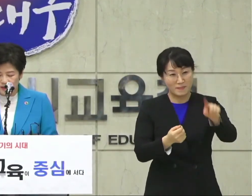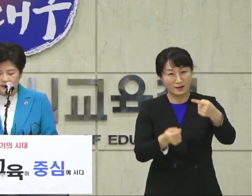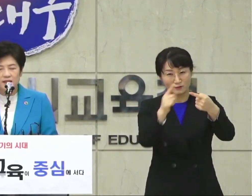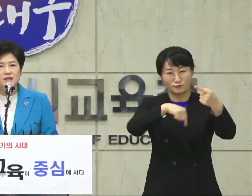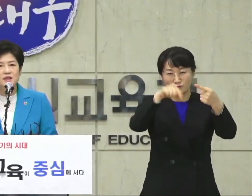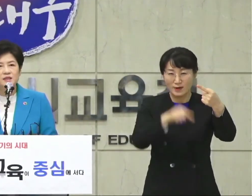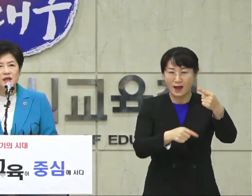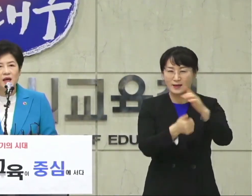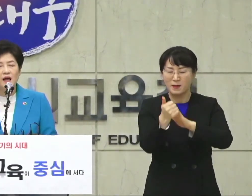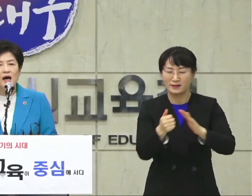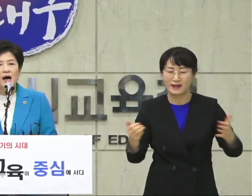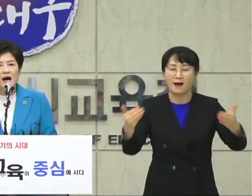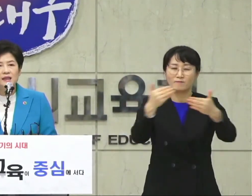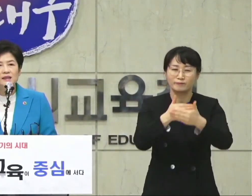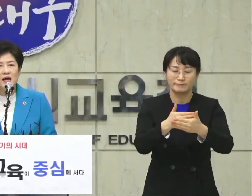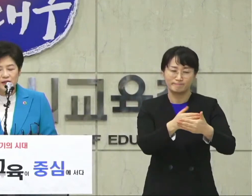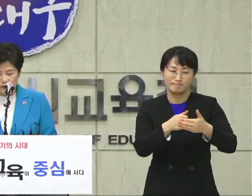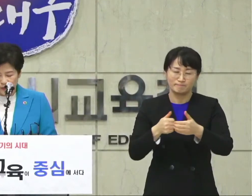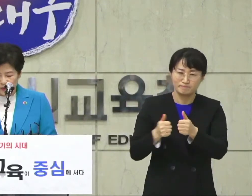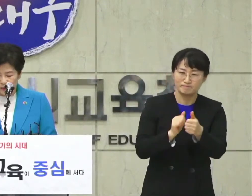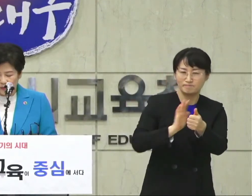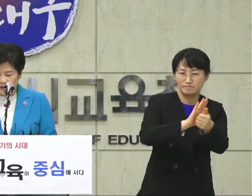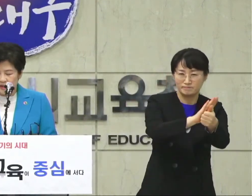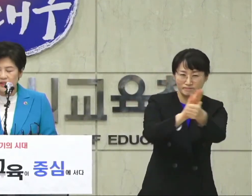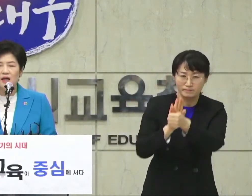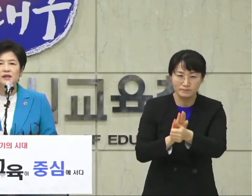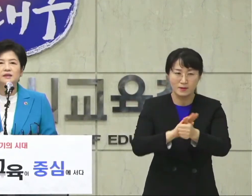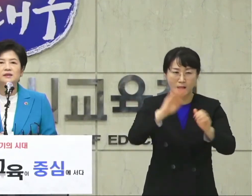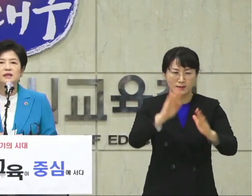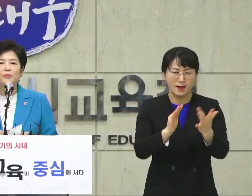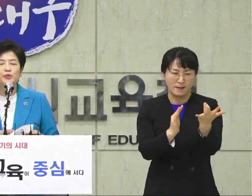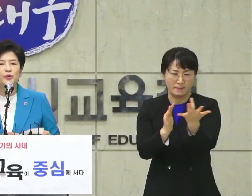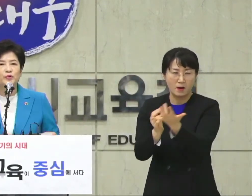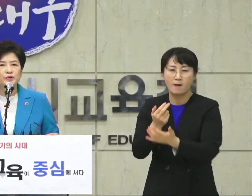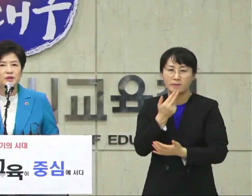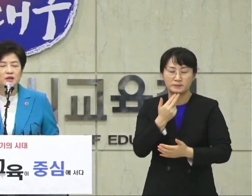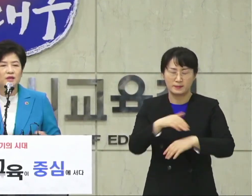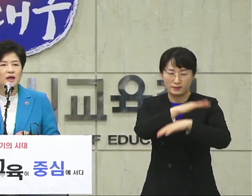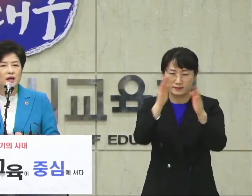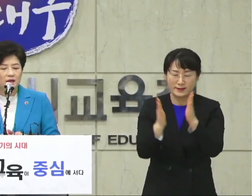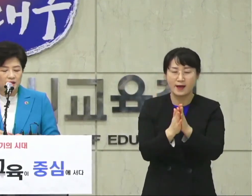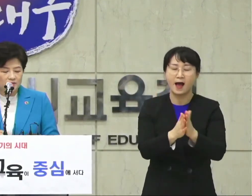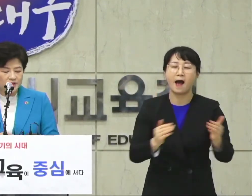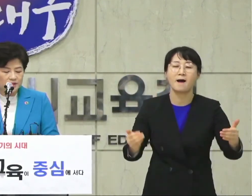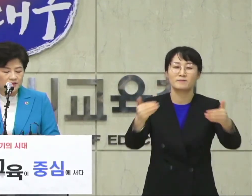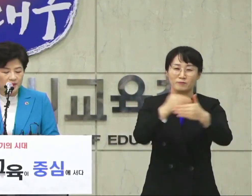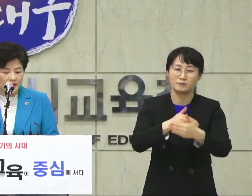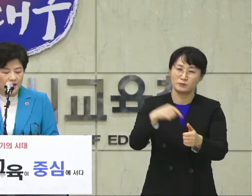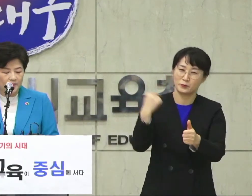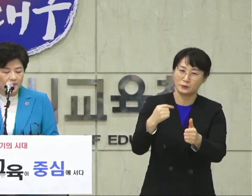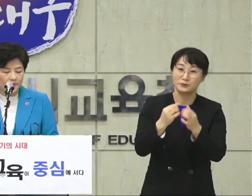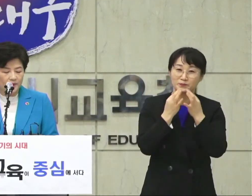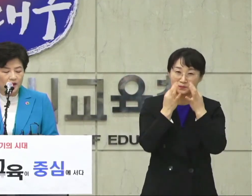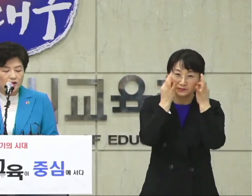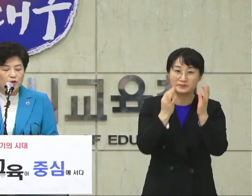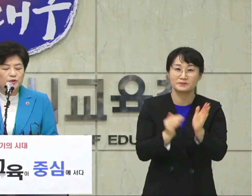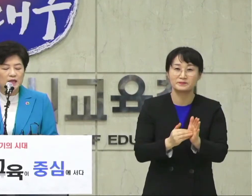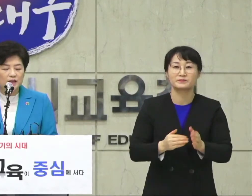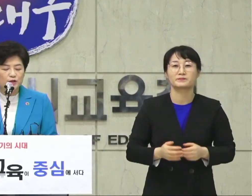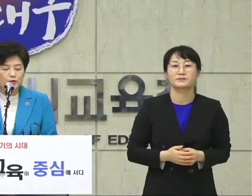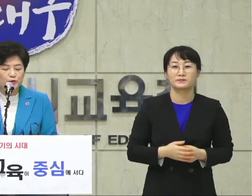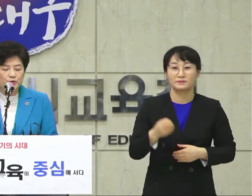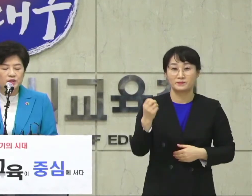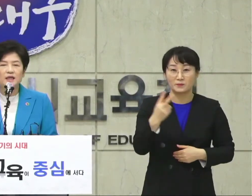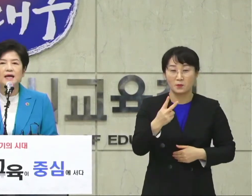멘토링 등을 실시해 한 아이도 놓치지 않는 다품교육 실현에 힘썼습니다.